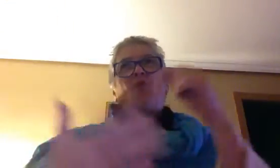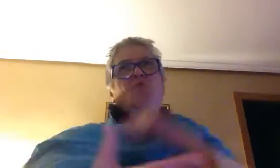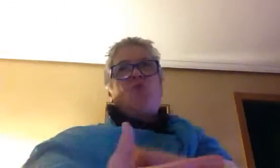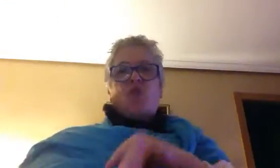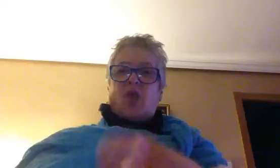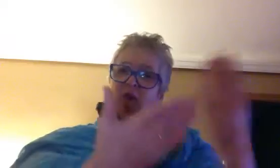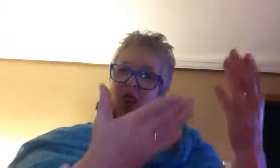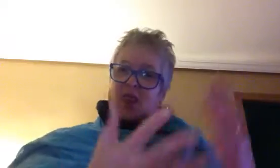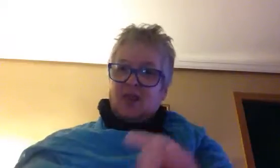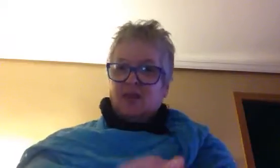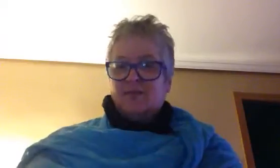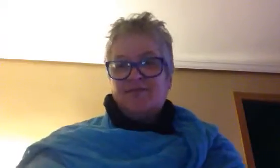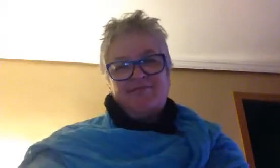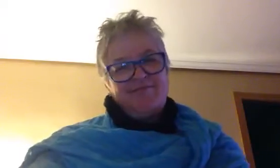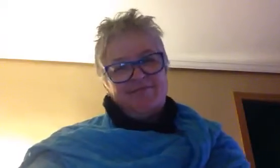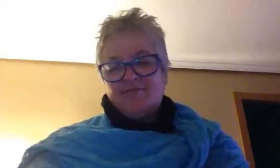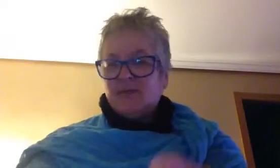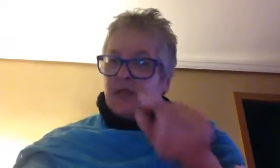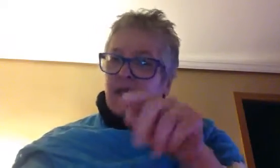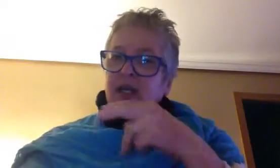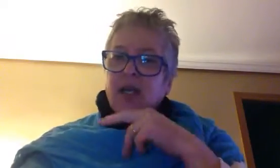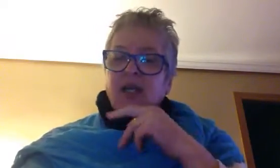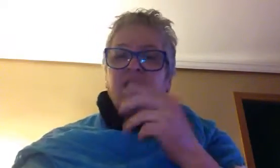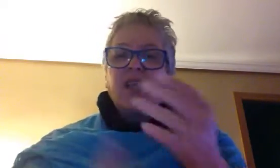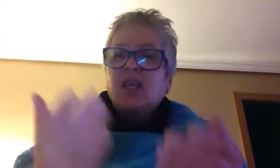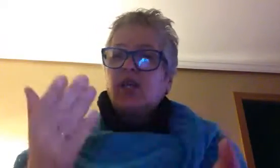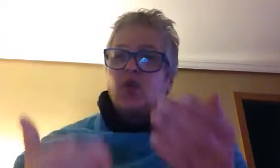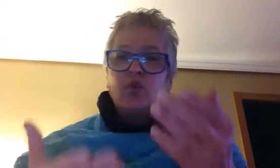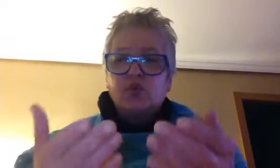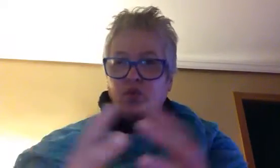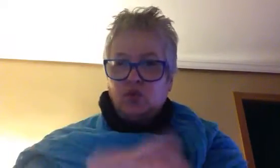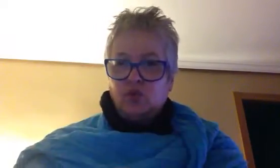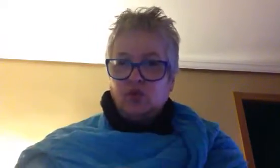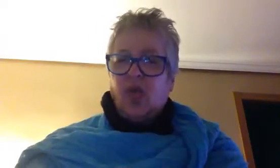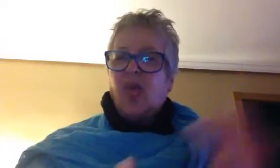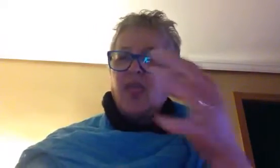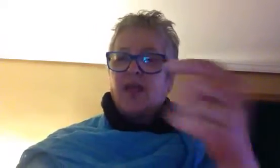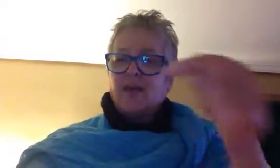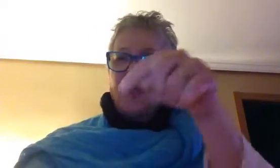de verdad, esta gente se vaya, que se vaya, por favor, que se vaya, que se vaya?